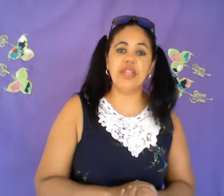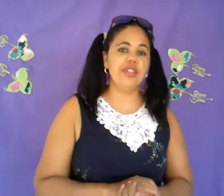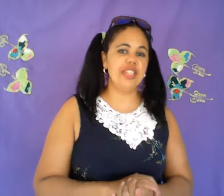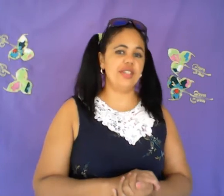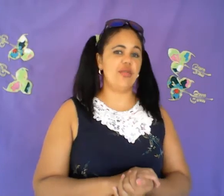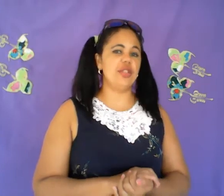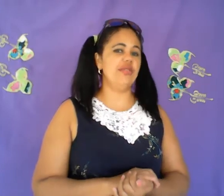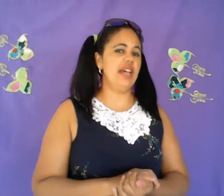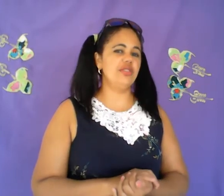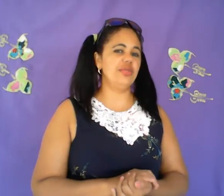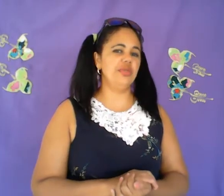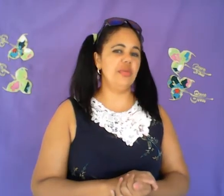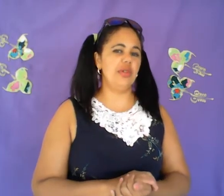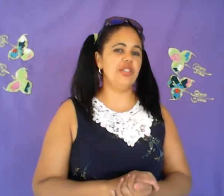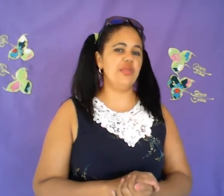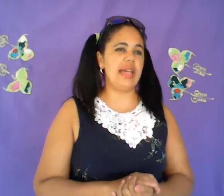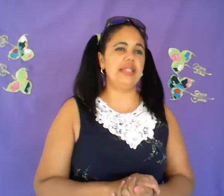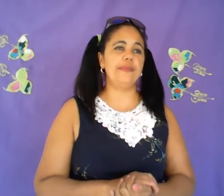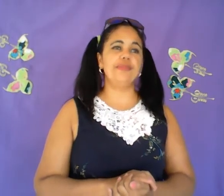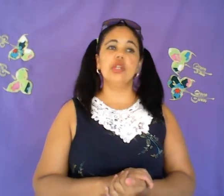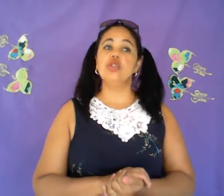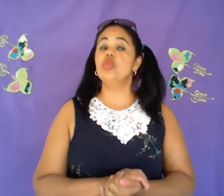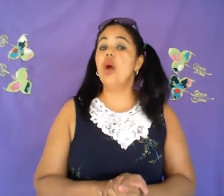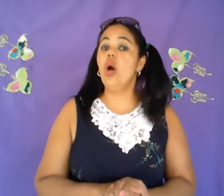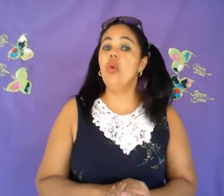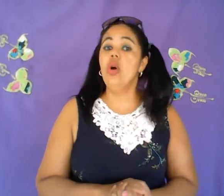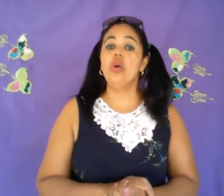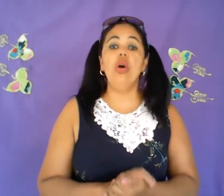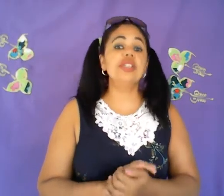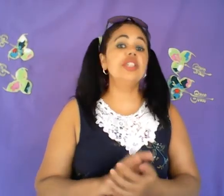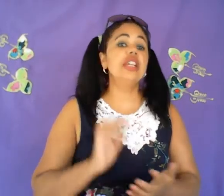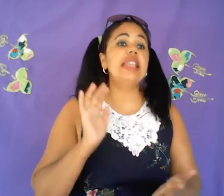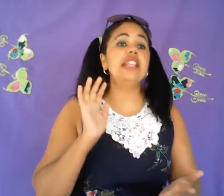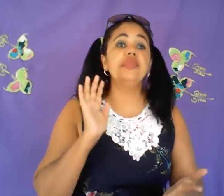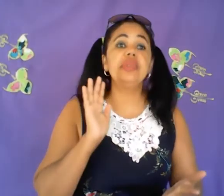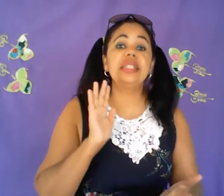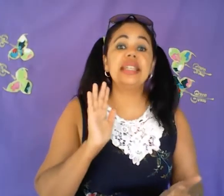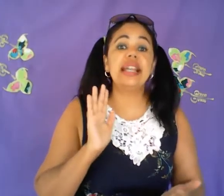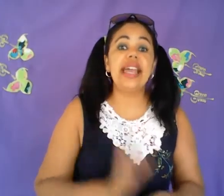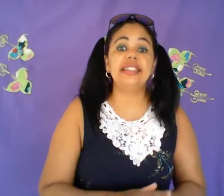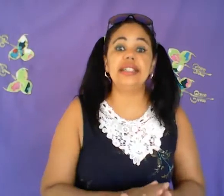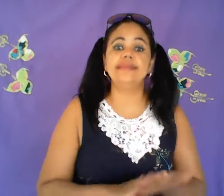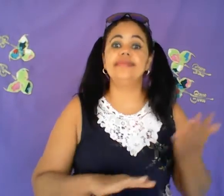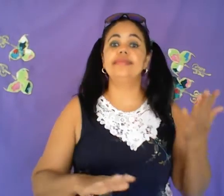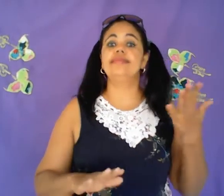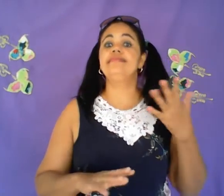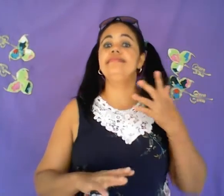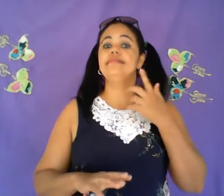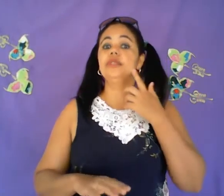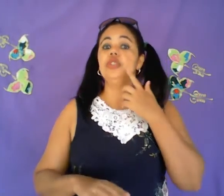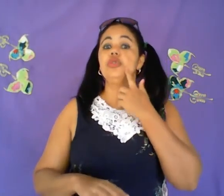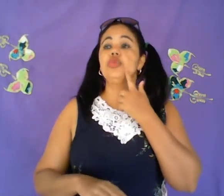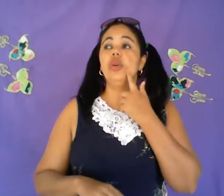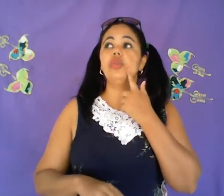conheço. Eu conheço vários João no colégio mater. João gosta de andar de bicicleta. Hum, João gosta